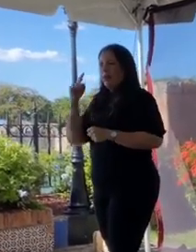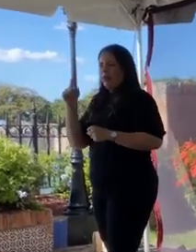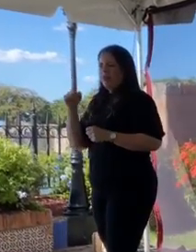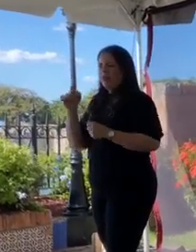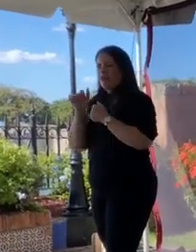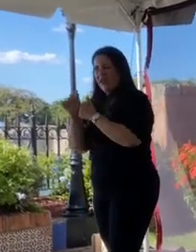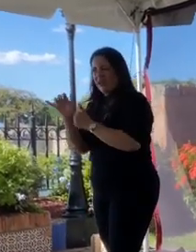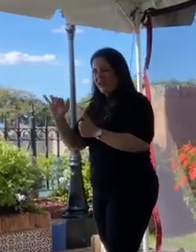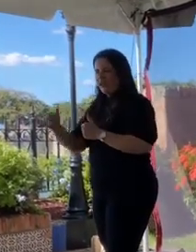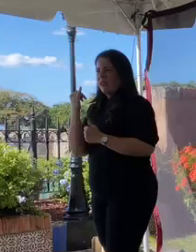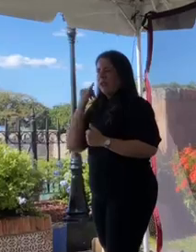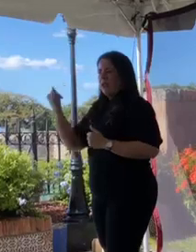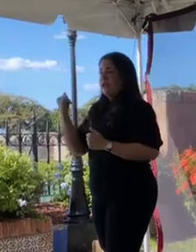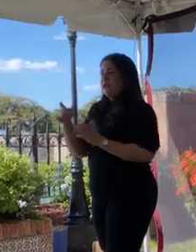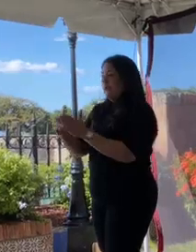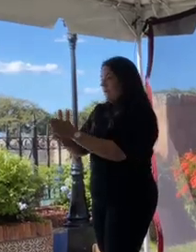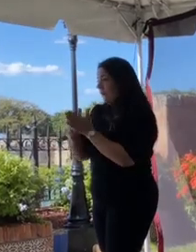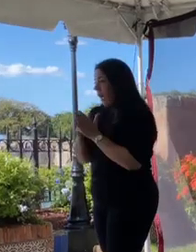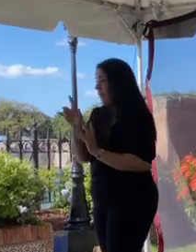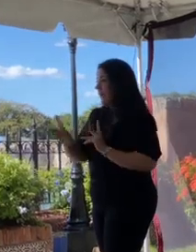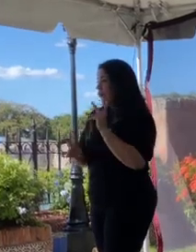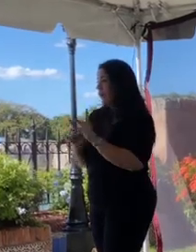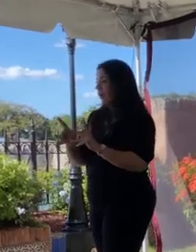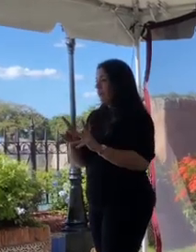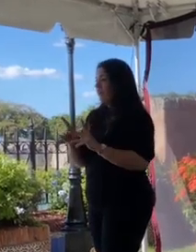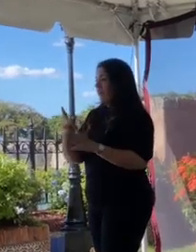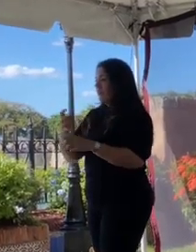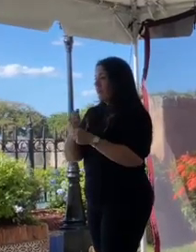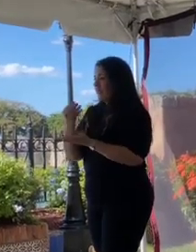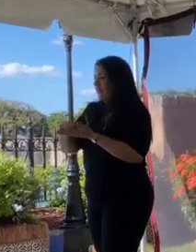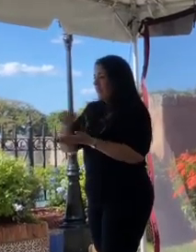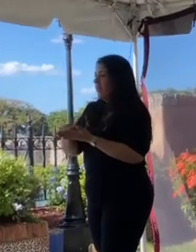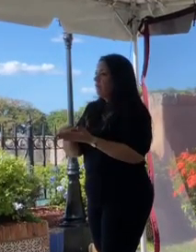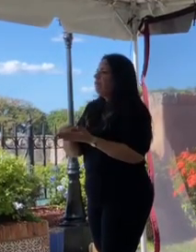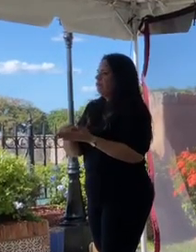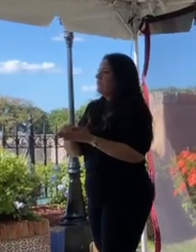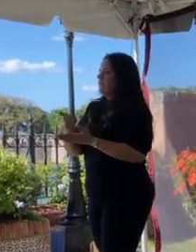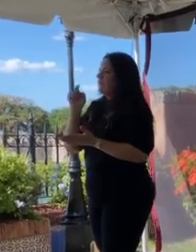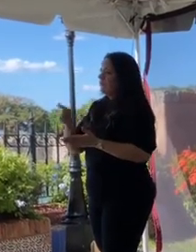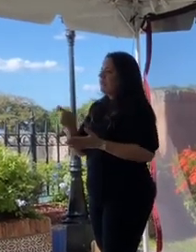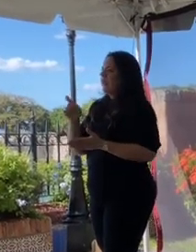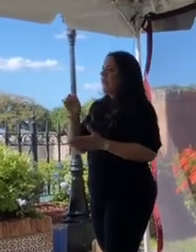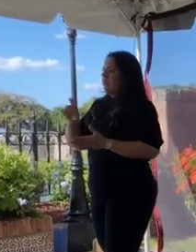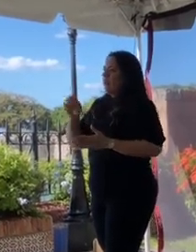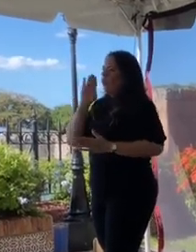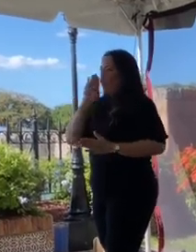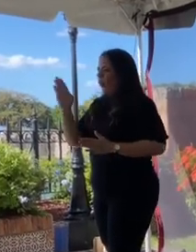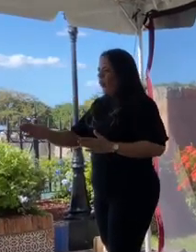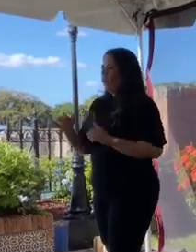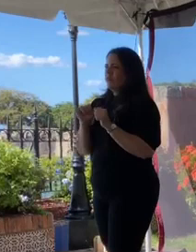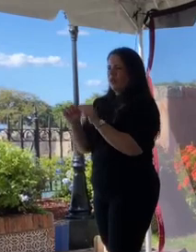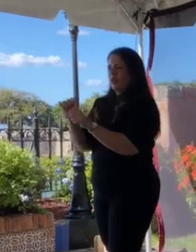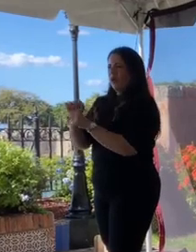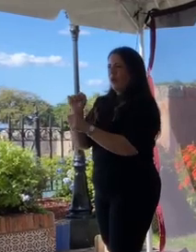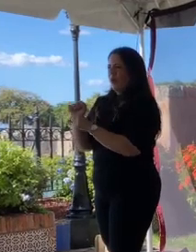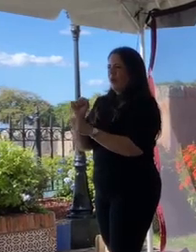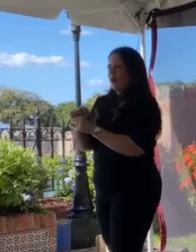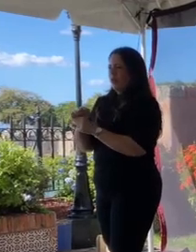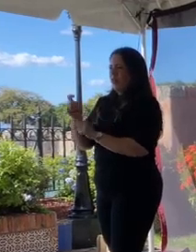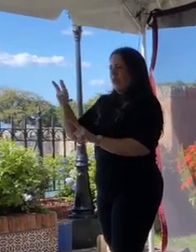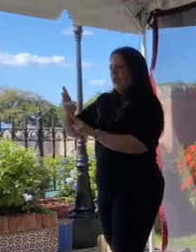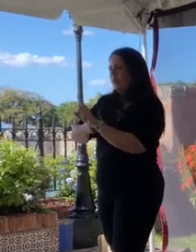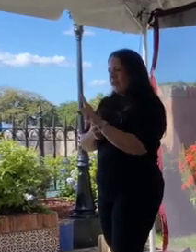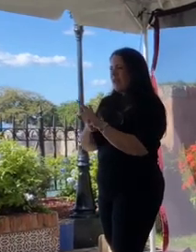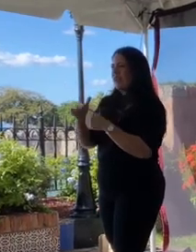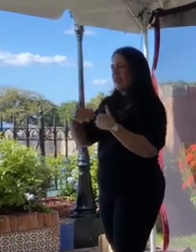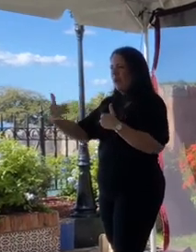Se requerirá que las personas que reciban la asistencia continúen trabajando en las respectivas instituciones por al menos